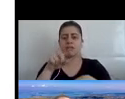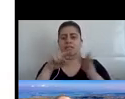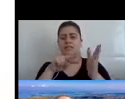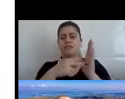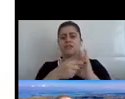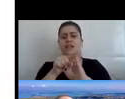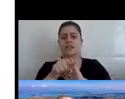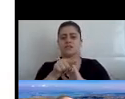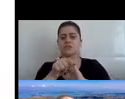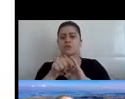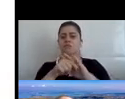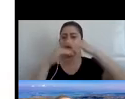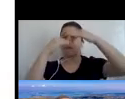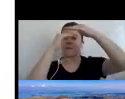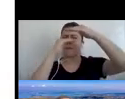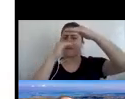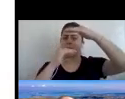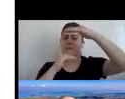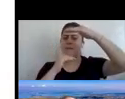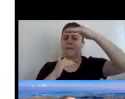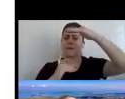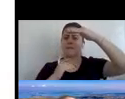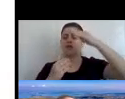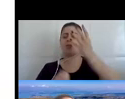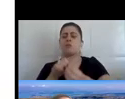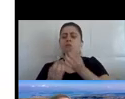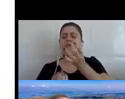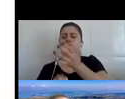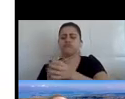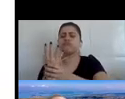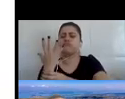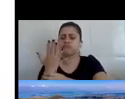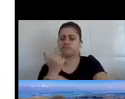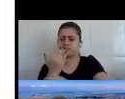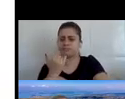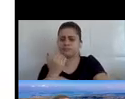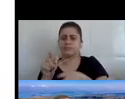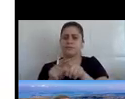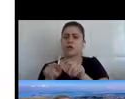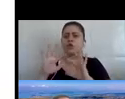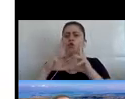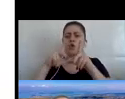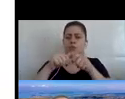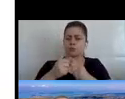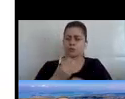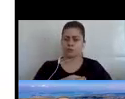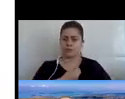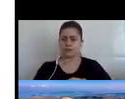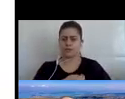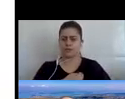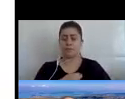redes de produção de alimento, com todos os seus agentes e atores envolvidos, mas entendendo como